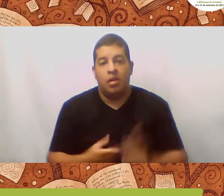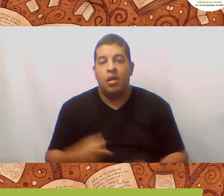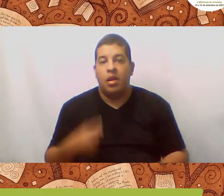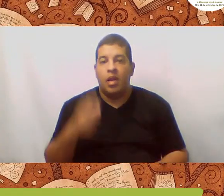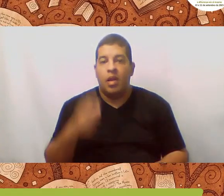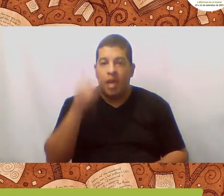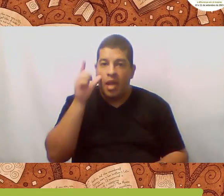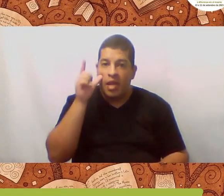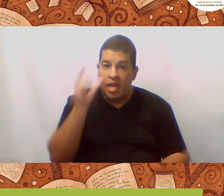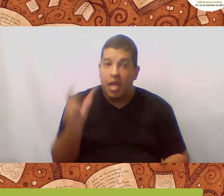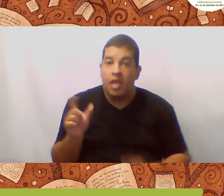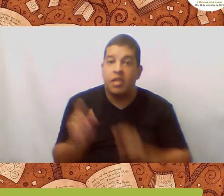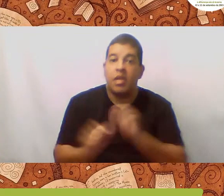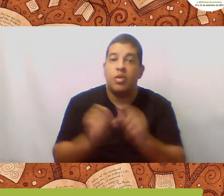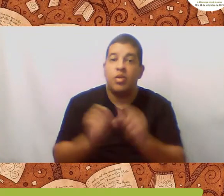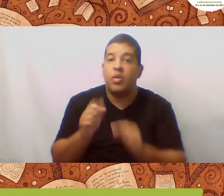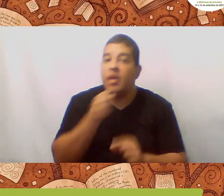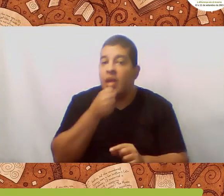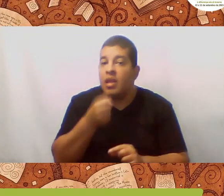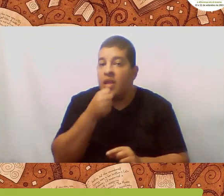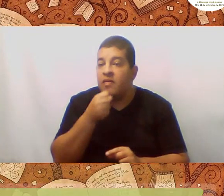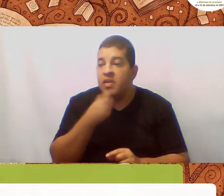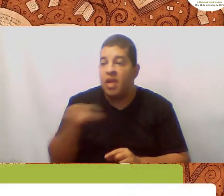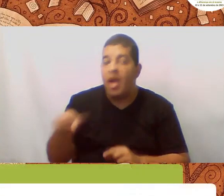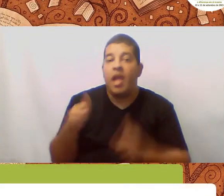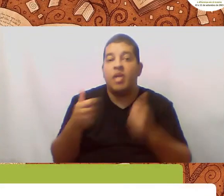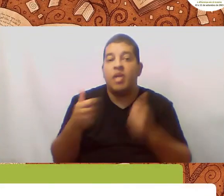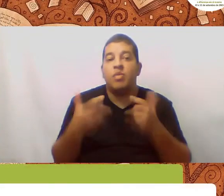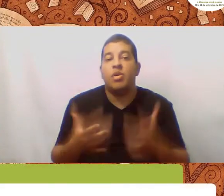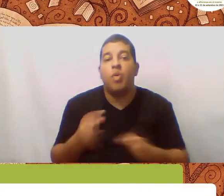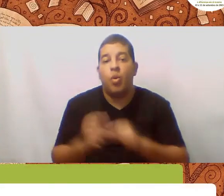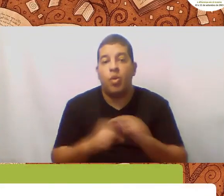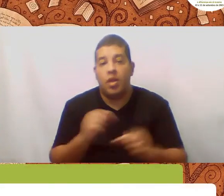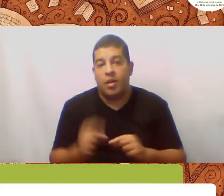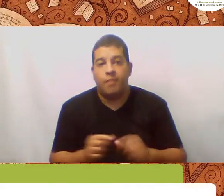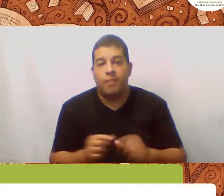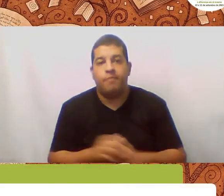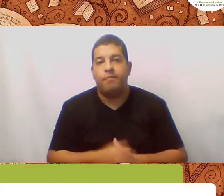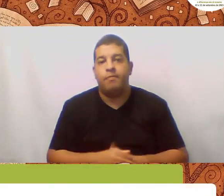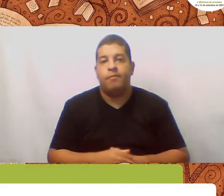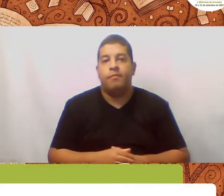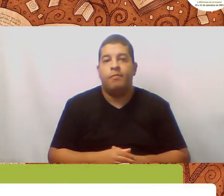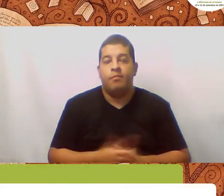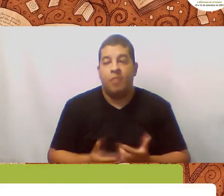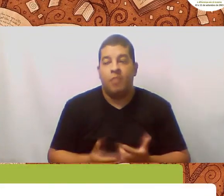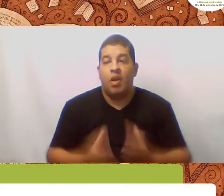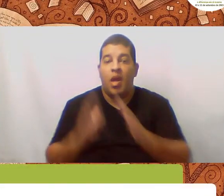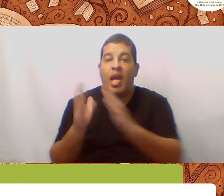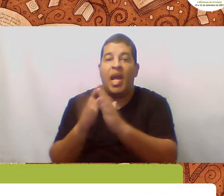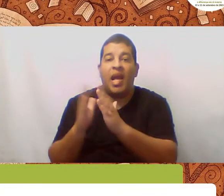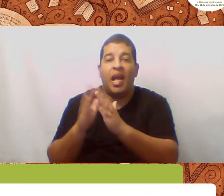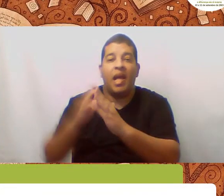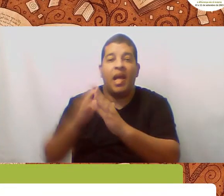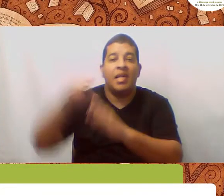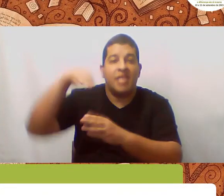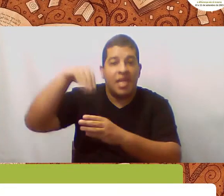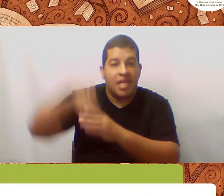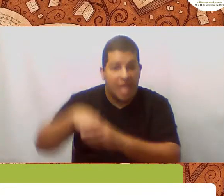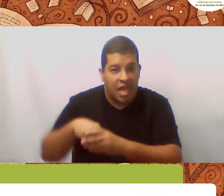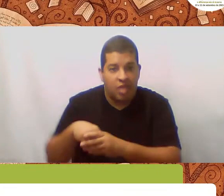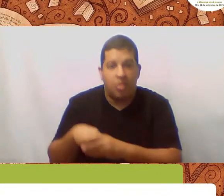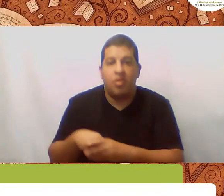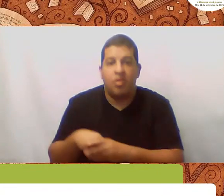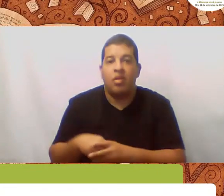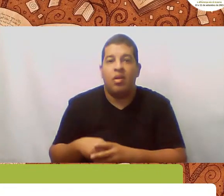entrevista dela, é que a gente não pode considerar aquilo que se passa no espaço doméstico como uma espécie de oásis